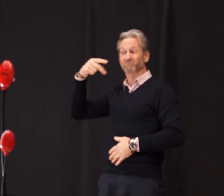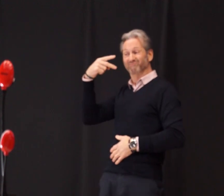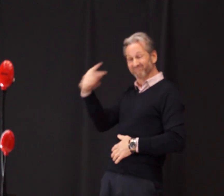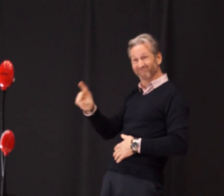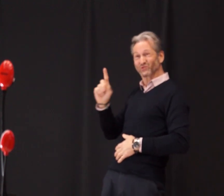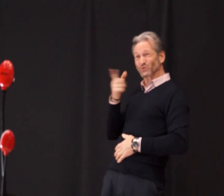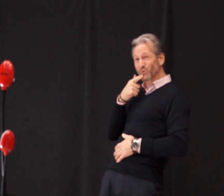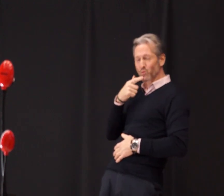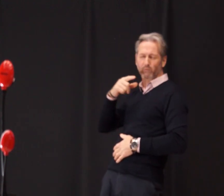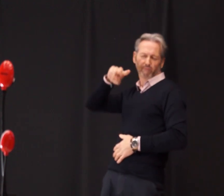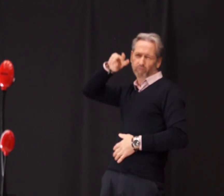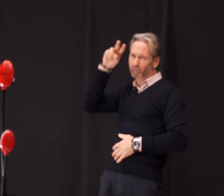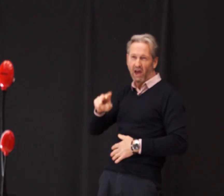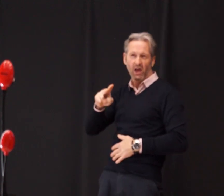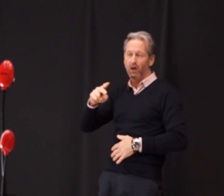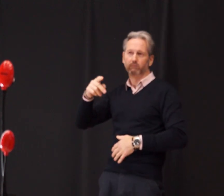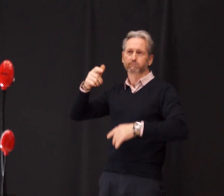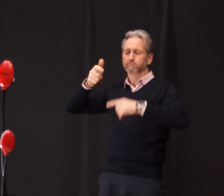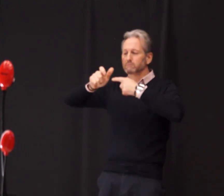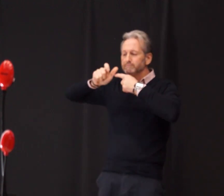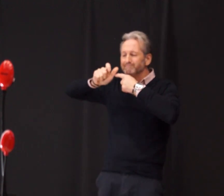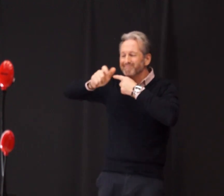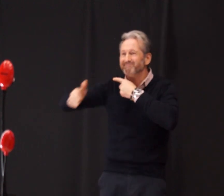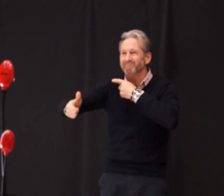Et quand ils sont en langue des signes en première,